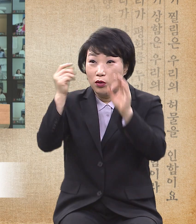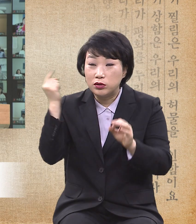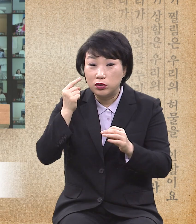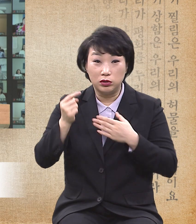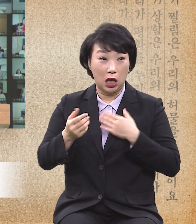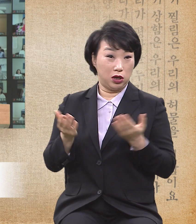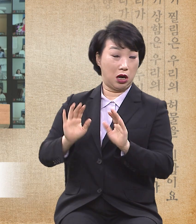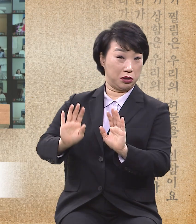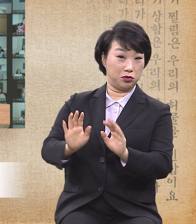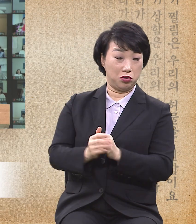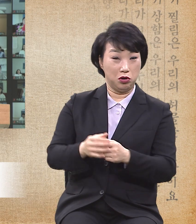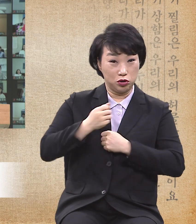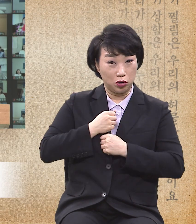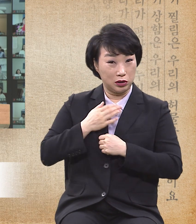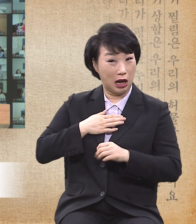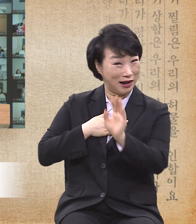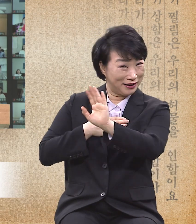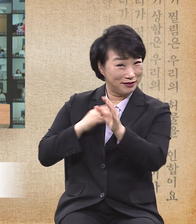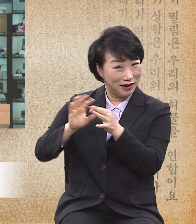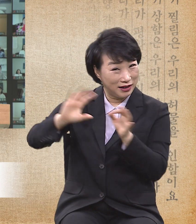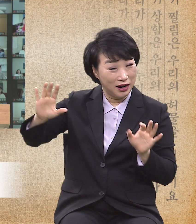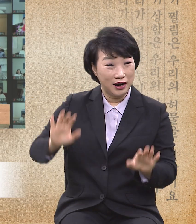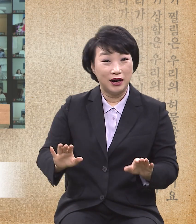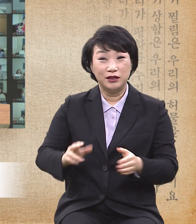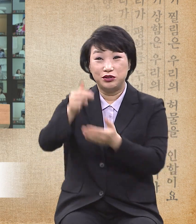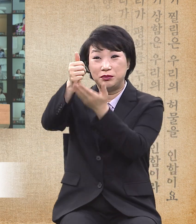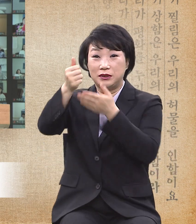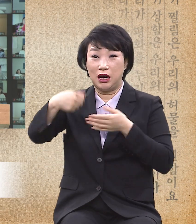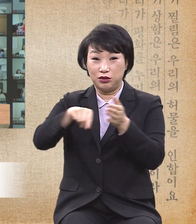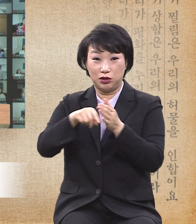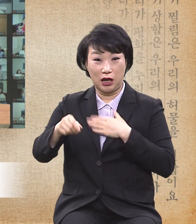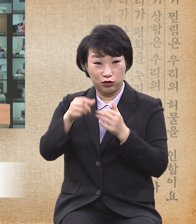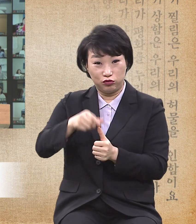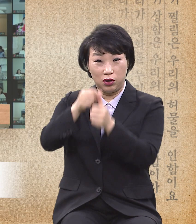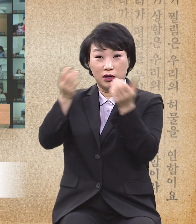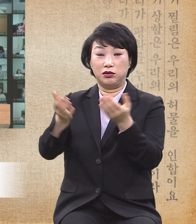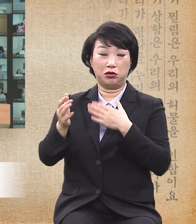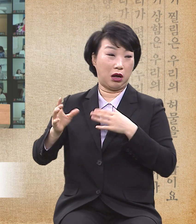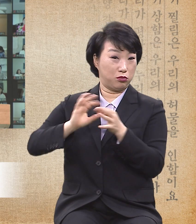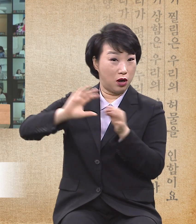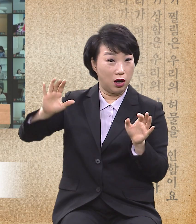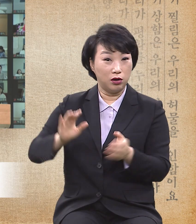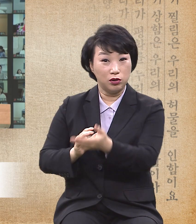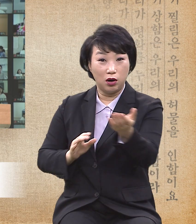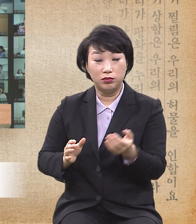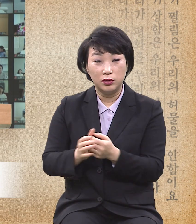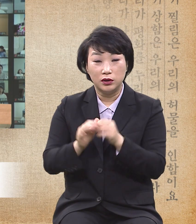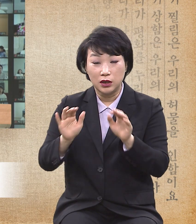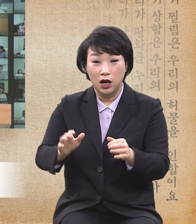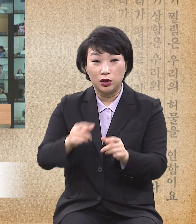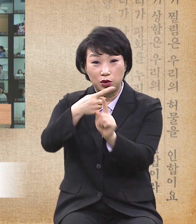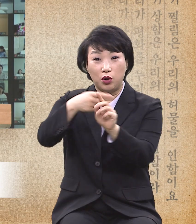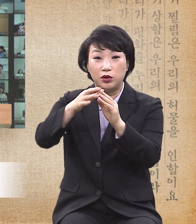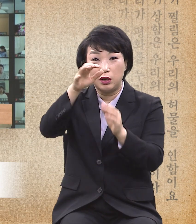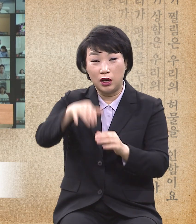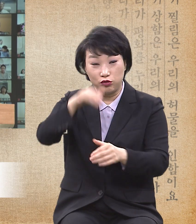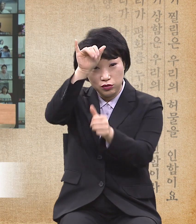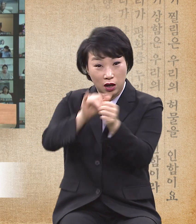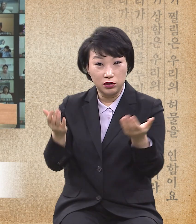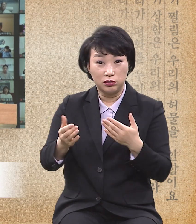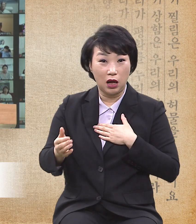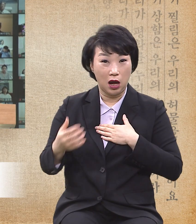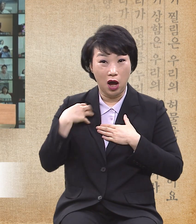아니고, 지키는 것도 내 일이 아니고, 주님이 나를 위해서 구원한 것도 내 일이 아니고, 교회에 충성할 일도 내 일이